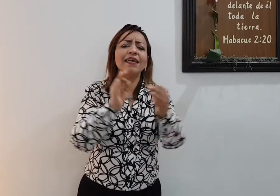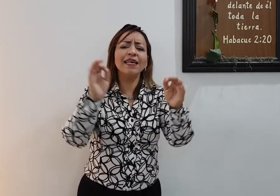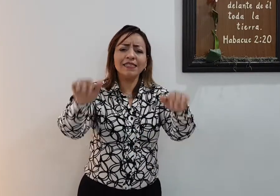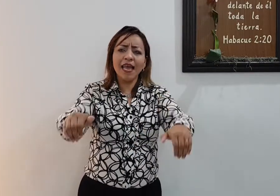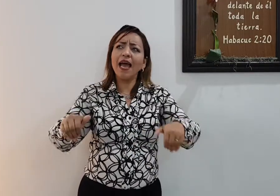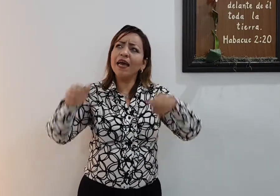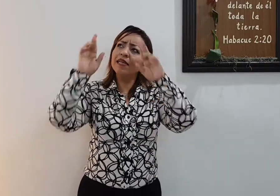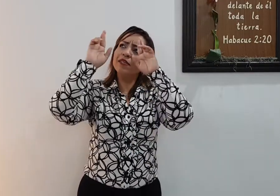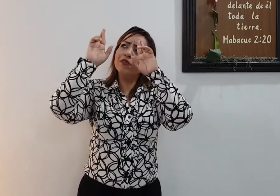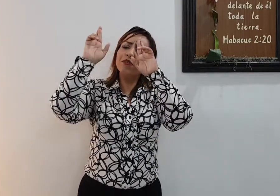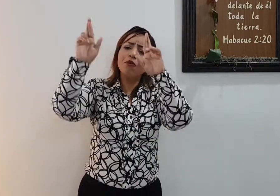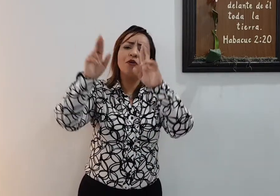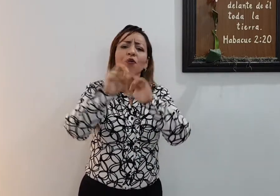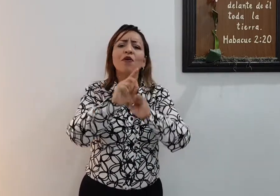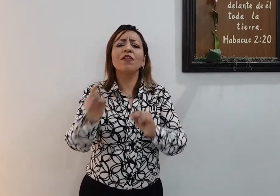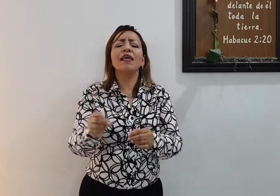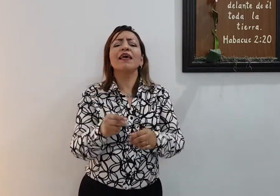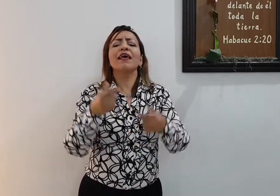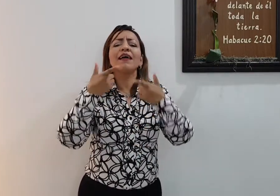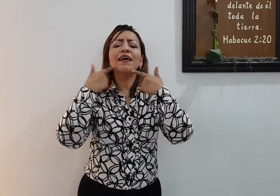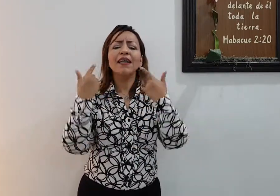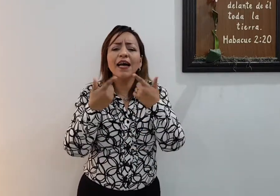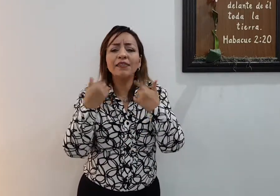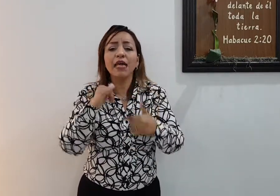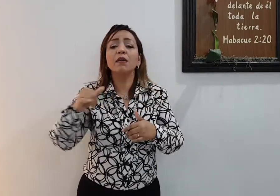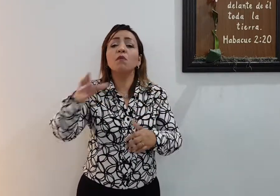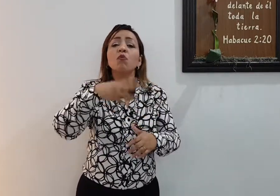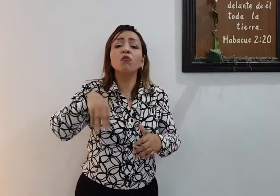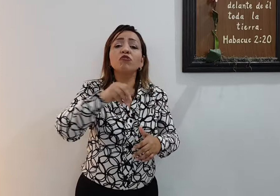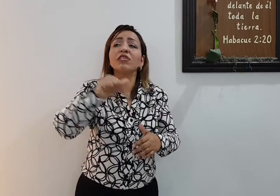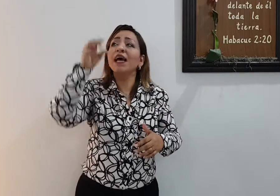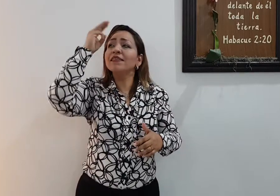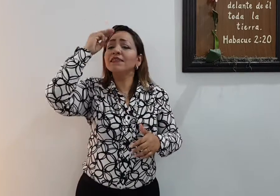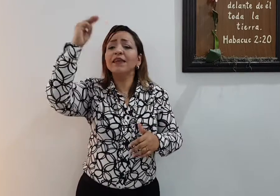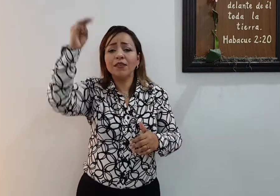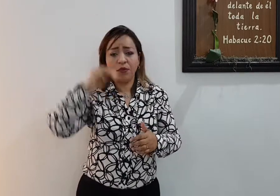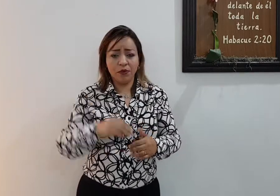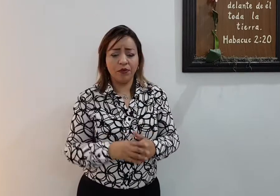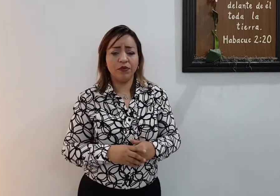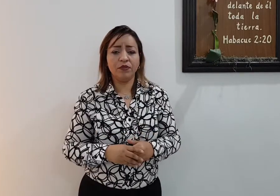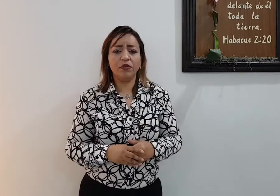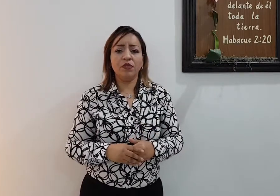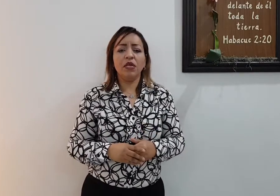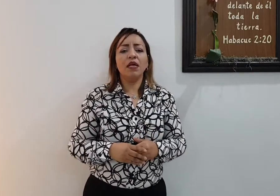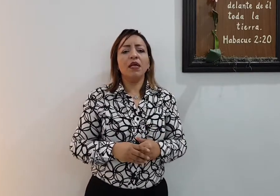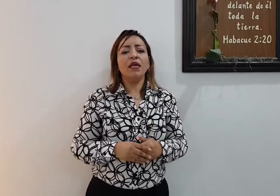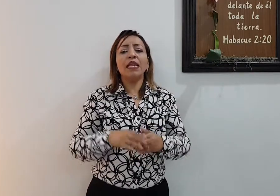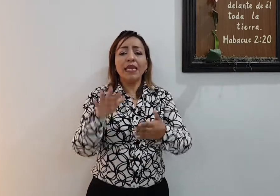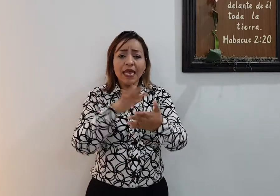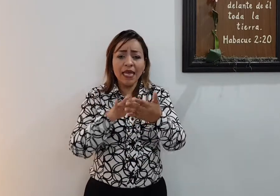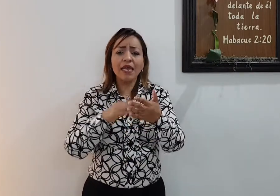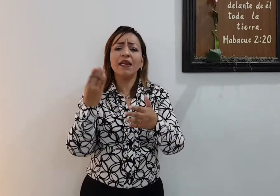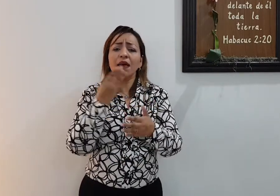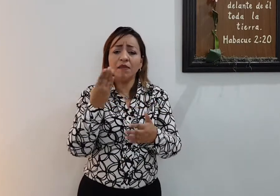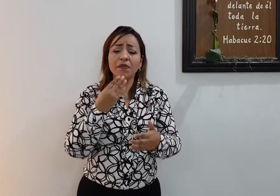a través de la oración. No es solamente leer la palabra, es aprender a decirle a Dios todo lo que nosotros